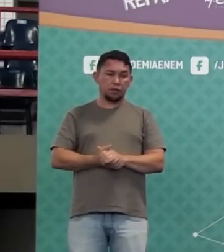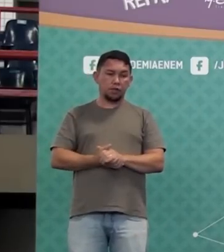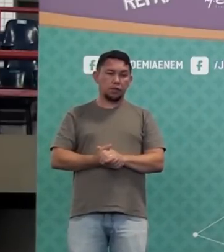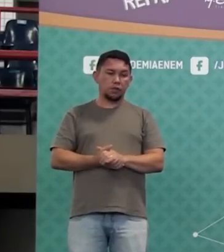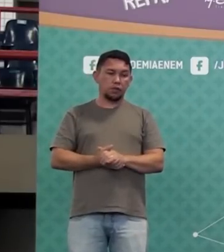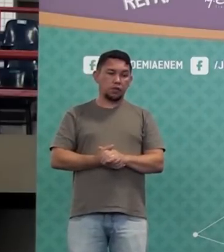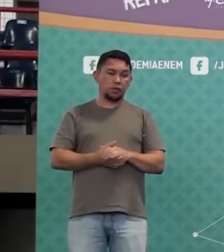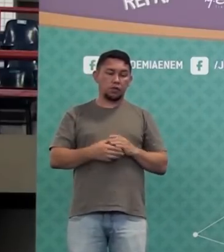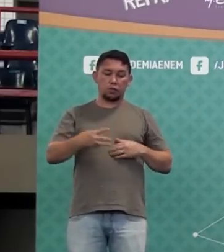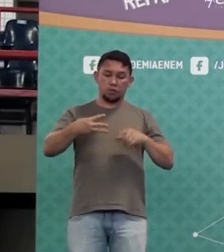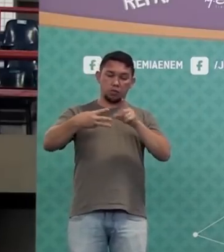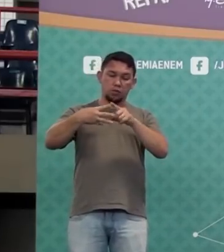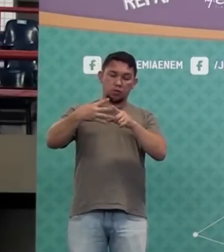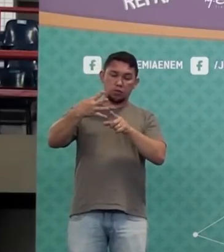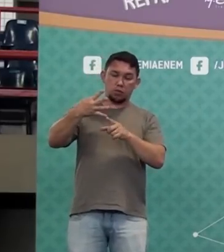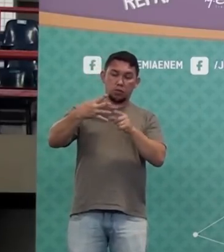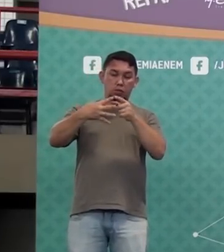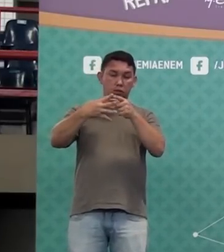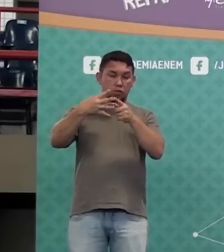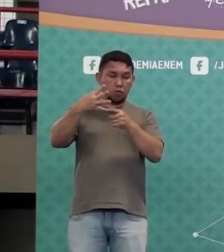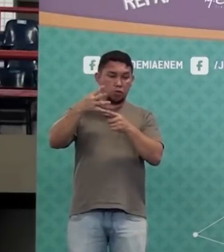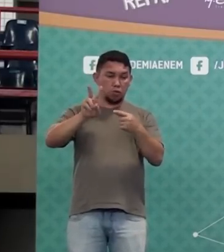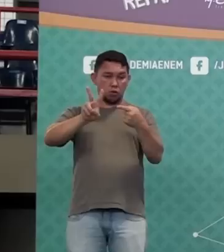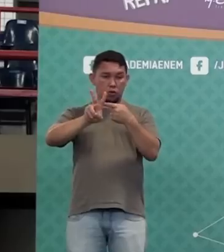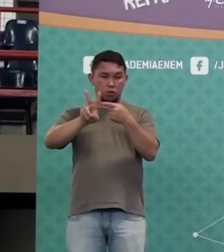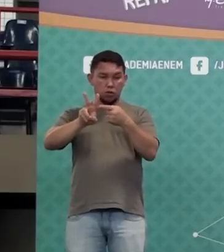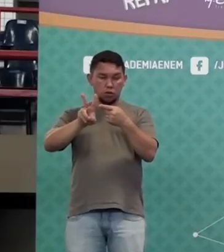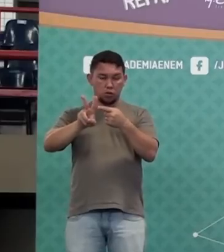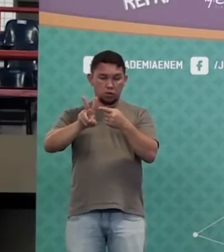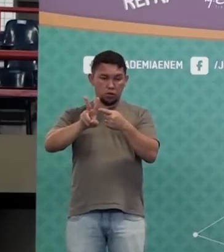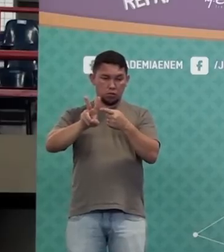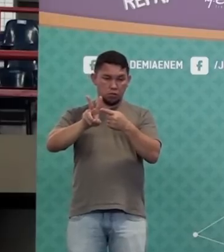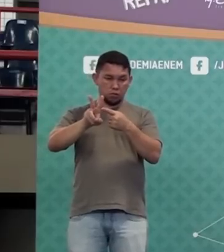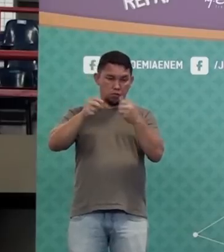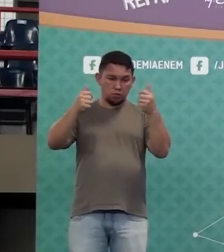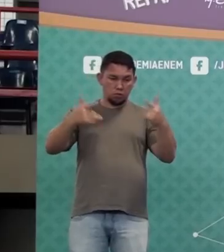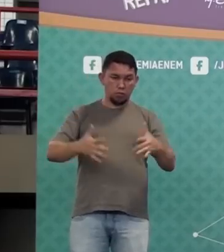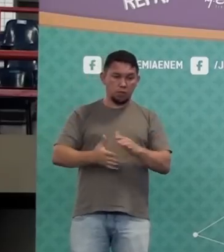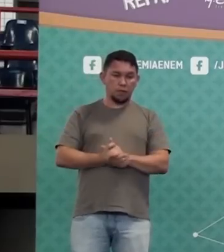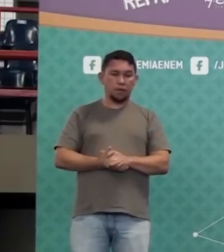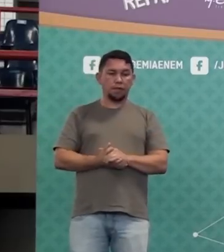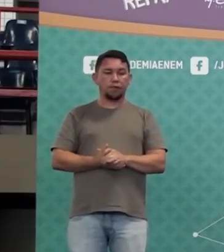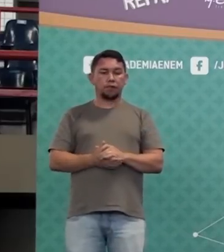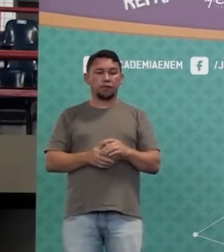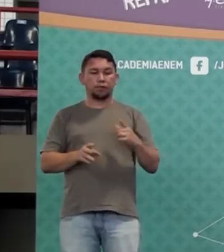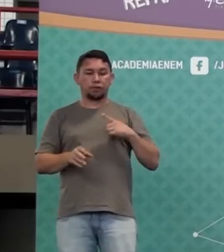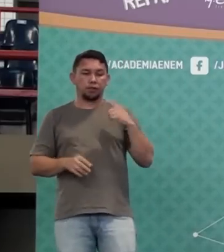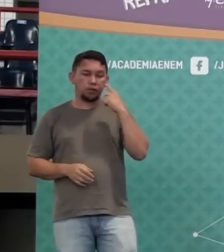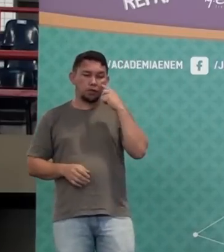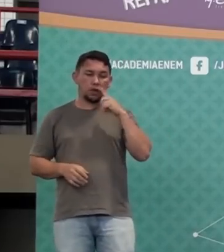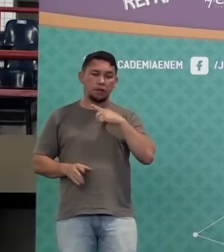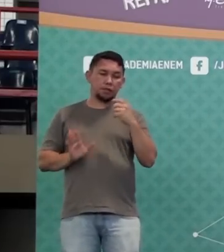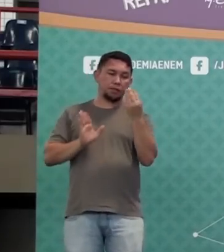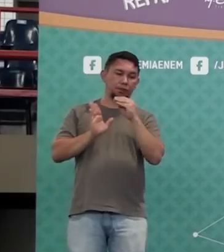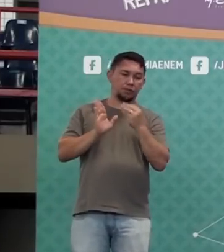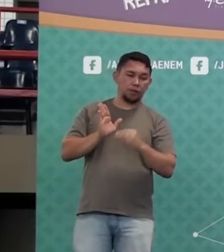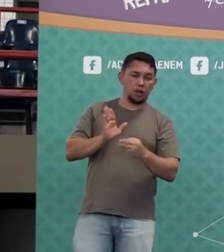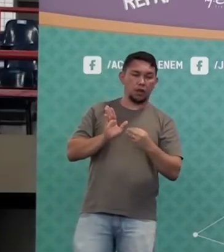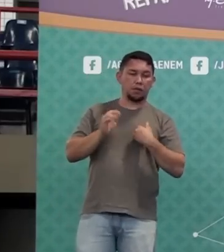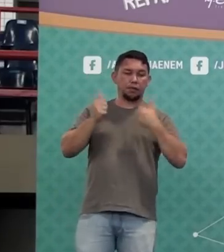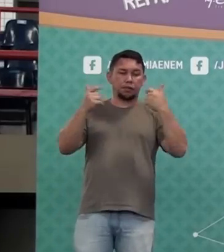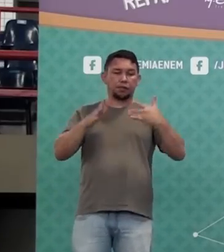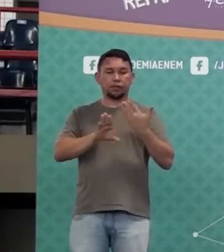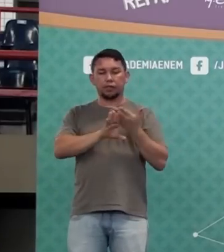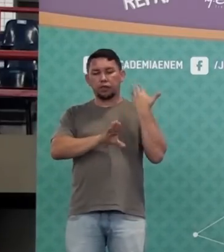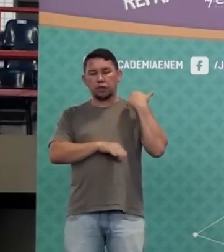Existem 4 verbos na nossa gramática, capa a capa dela, que a gente registrava